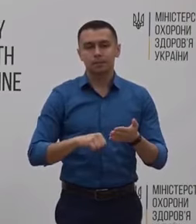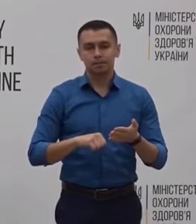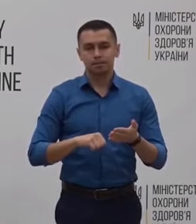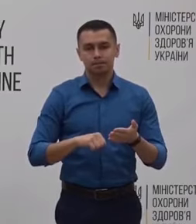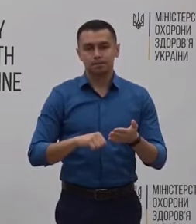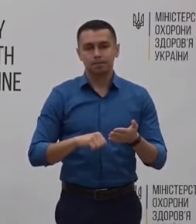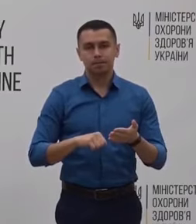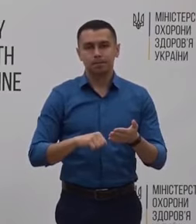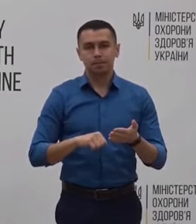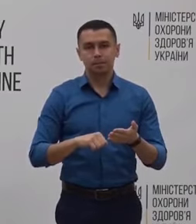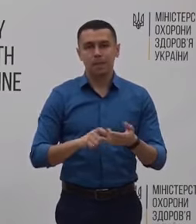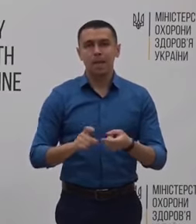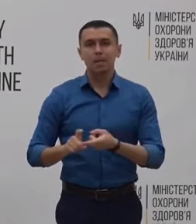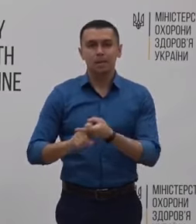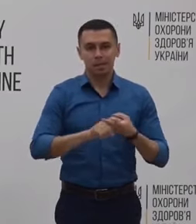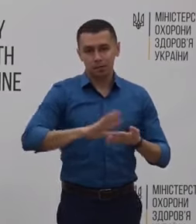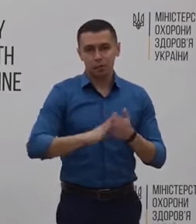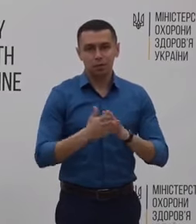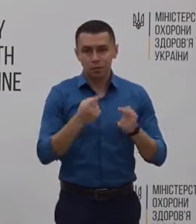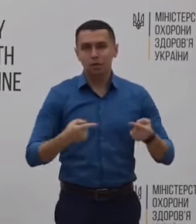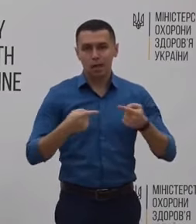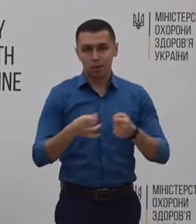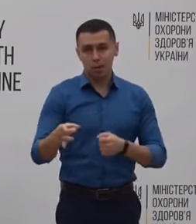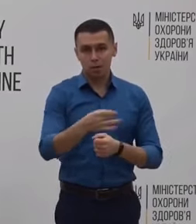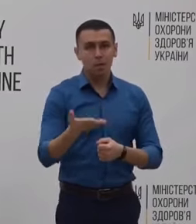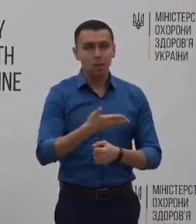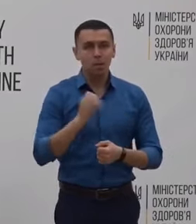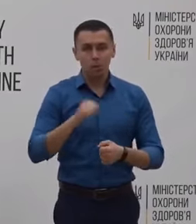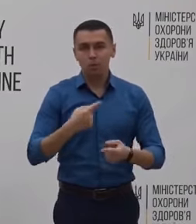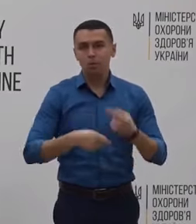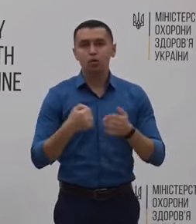епідситуації в конкретному регіоні ми можемо повернутися до цих речей.